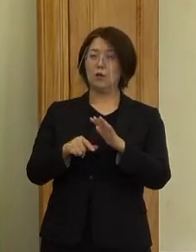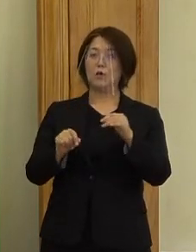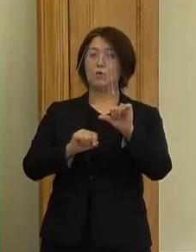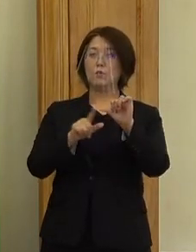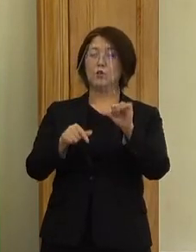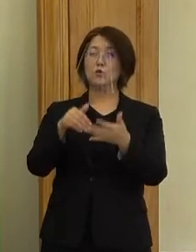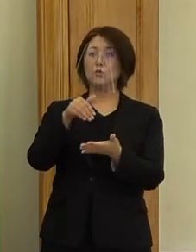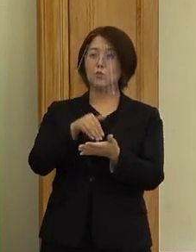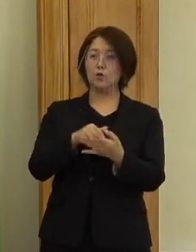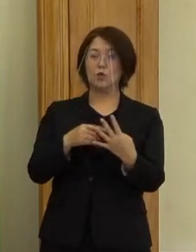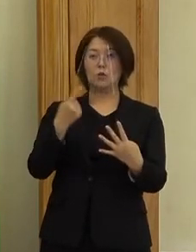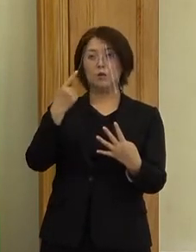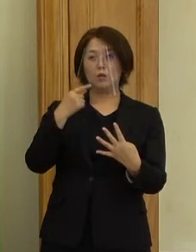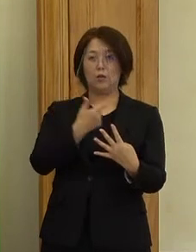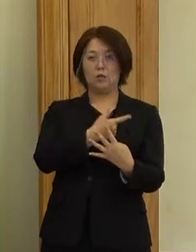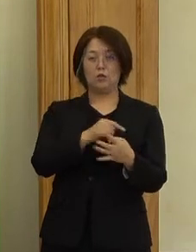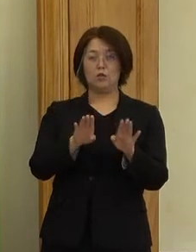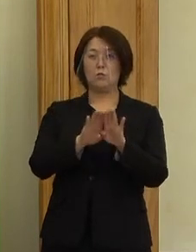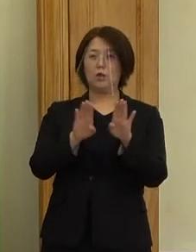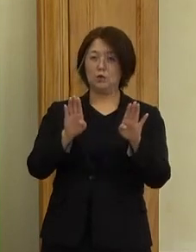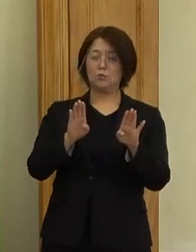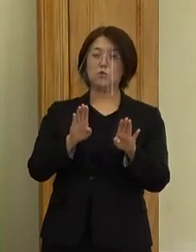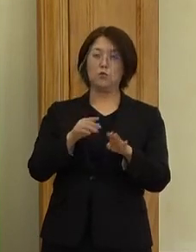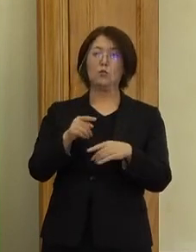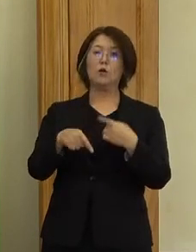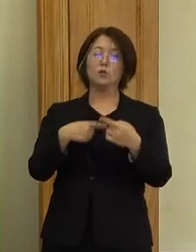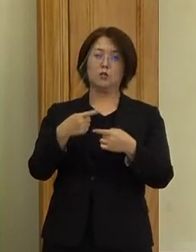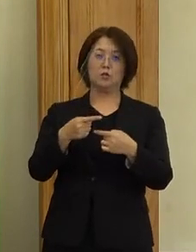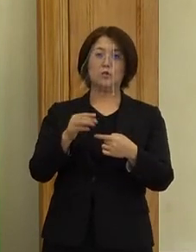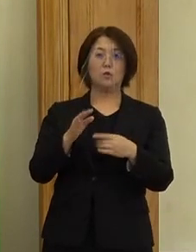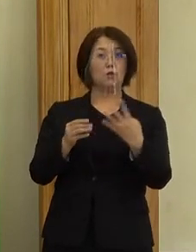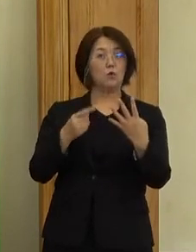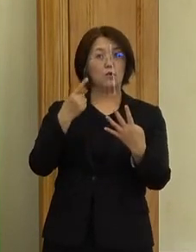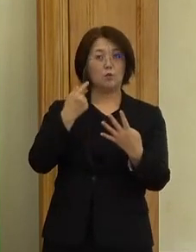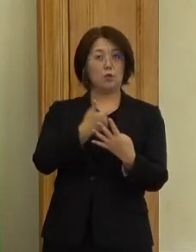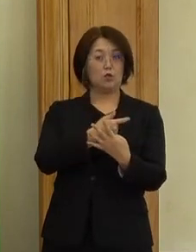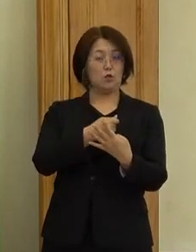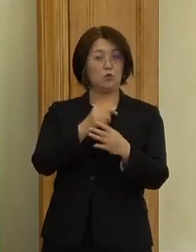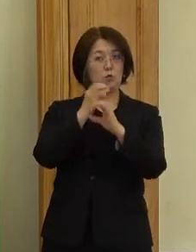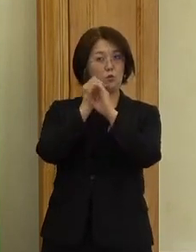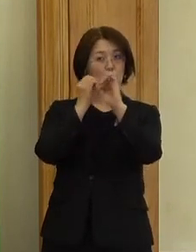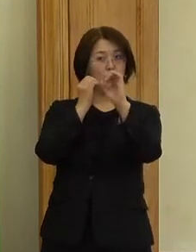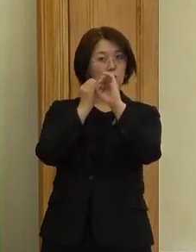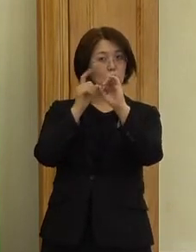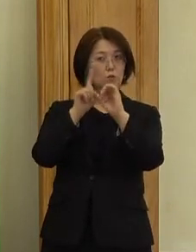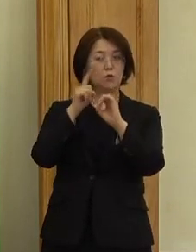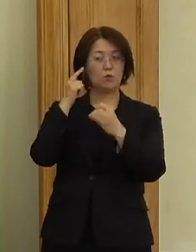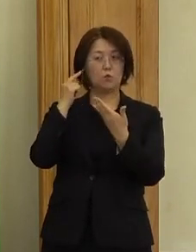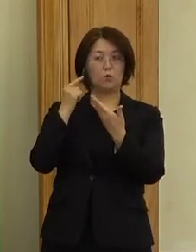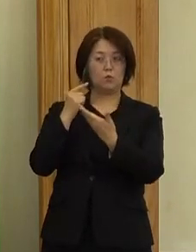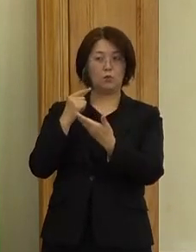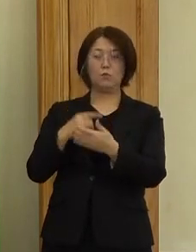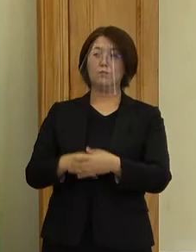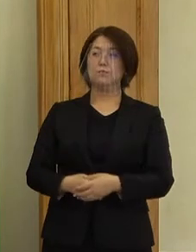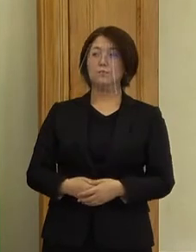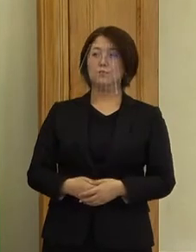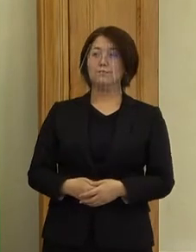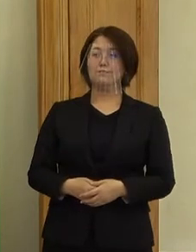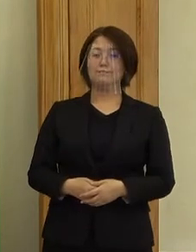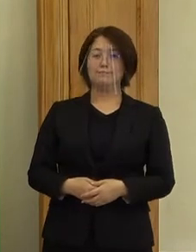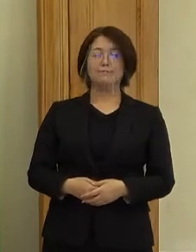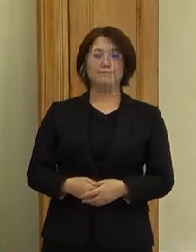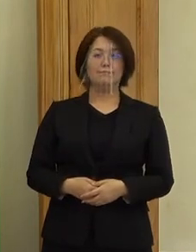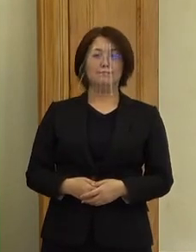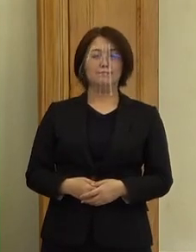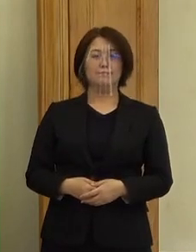旬には4回目の接種も始まるということなんですが、この4回目接種の見通しについてはどう考えていらっしゃいますでしょうか。 はい、今度はま